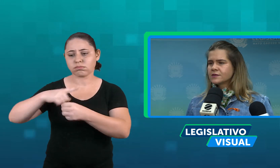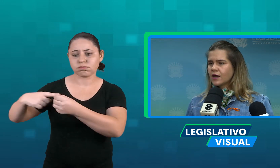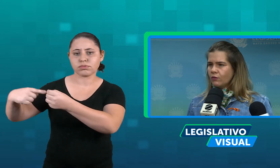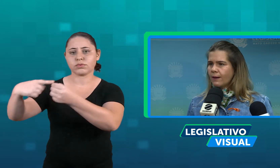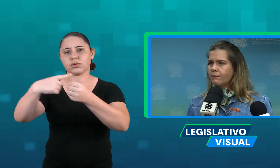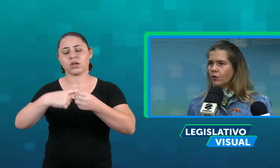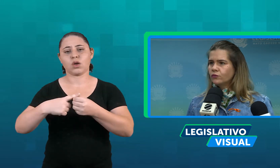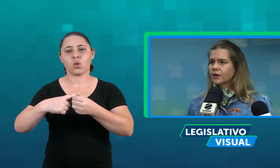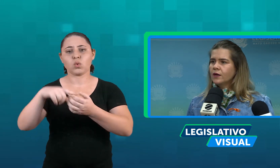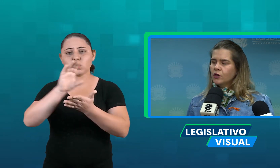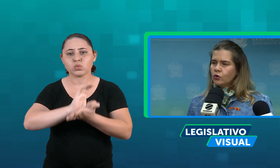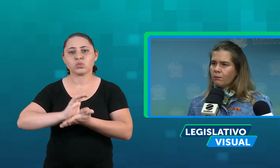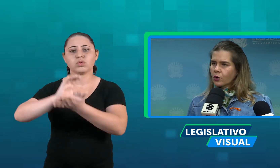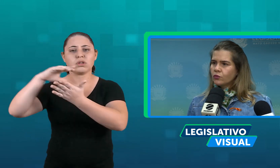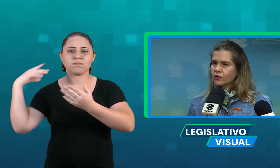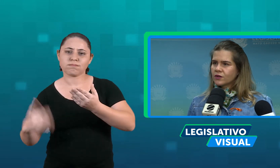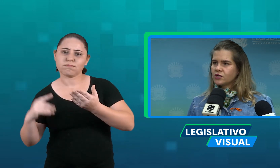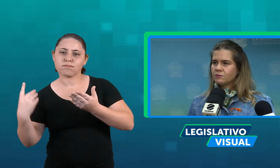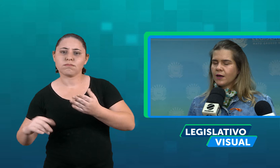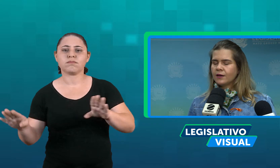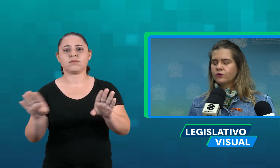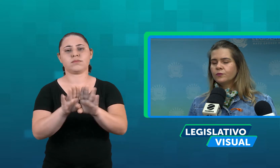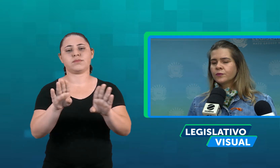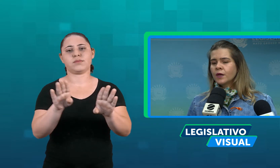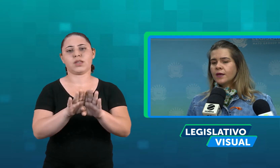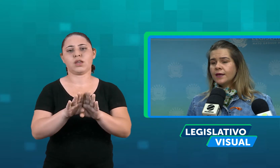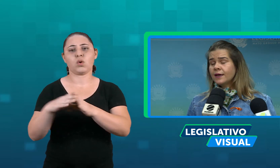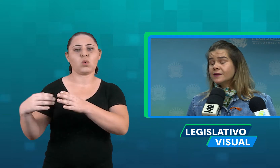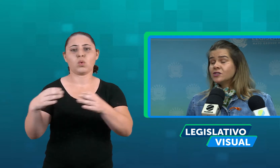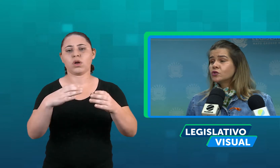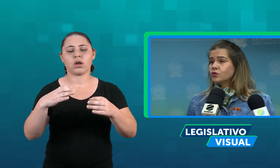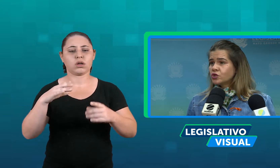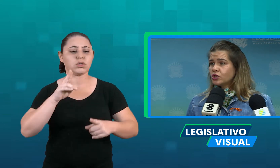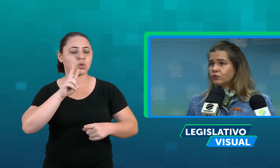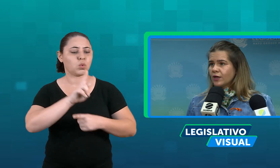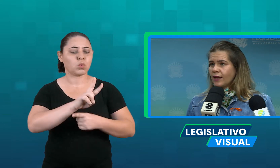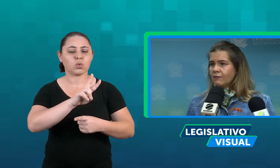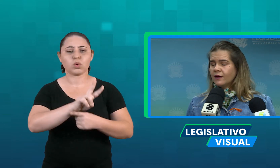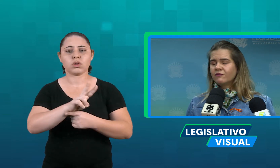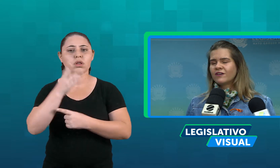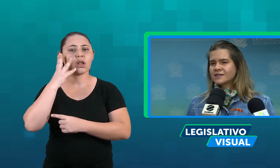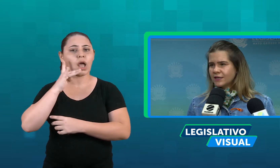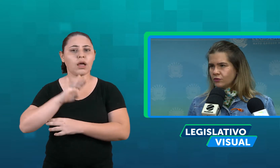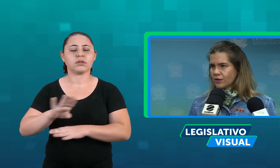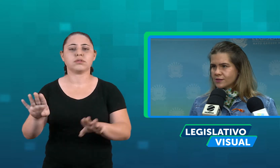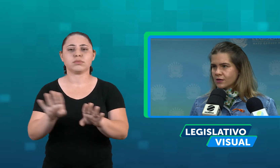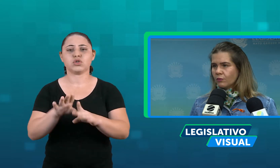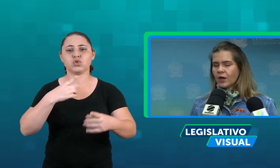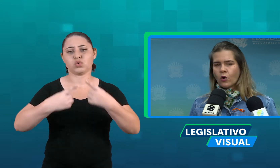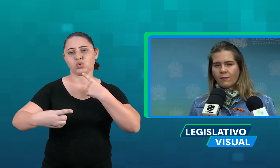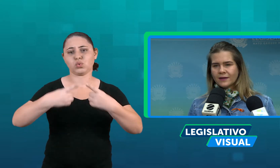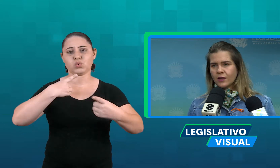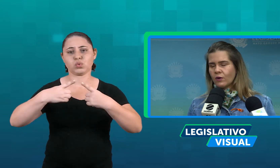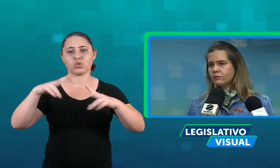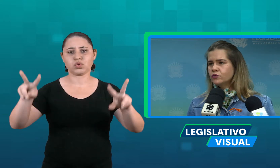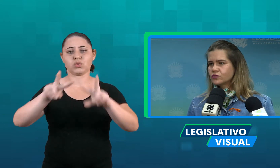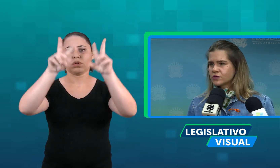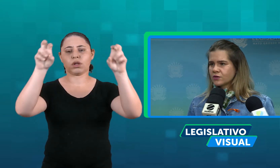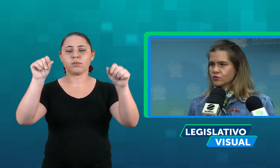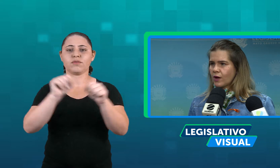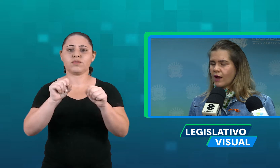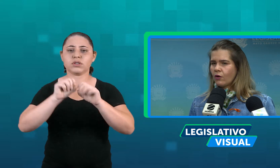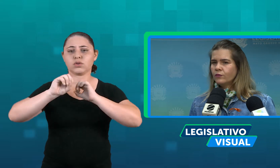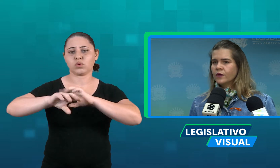órgãos que estão na ponta, no pronto atendimento, e discutir o tema, fazer educação, porque combater o